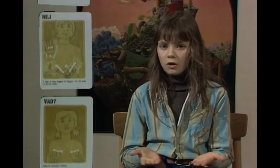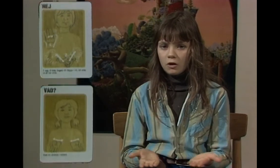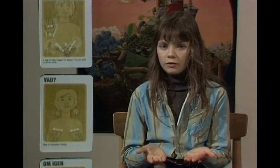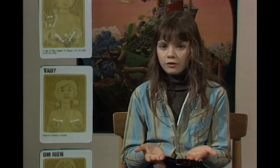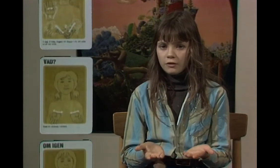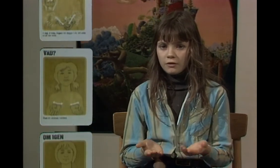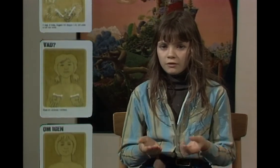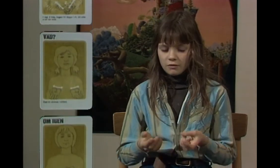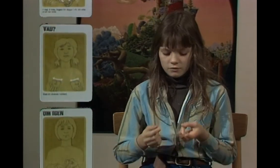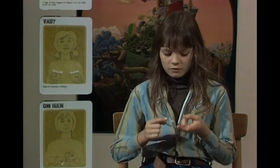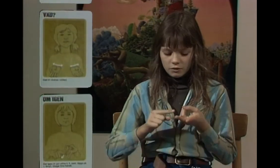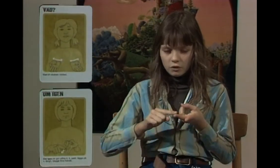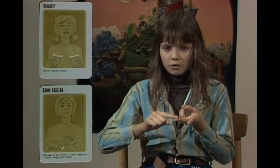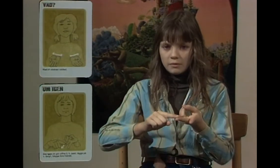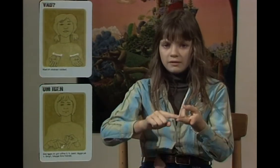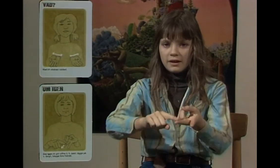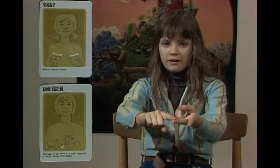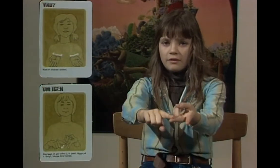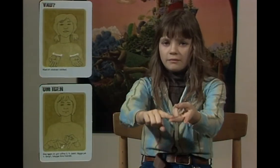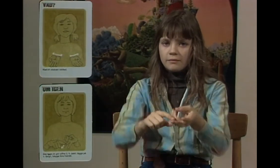vad, om igen.